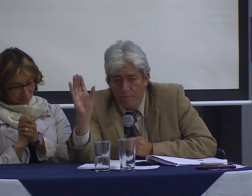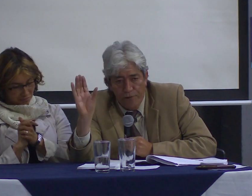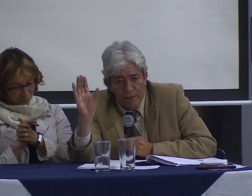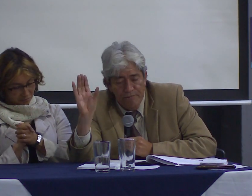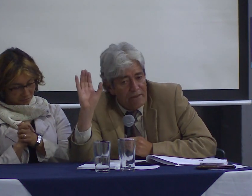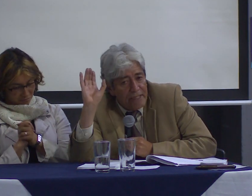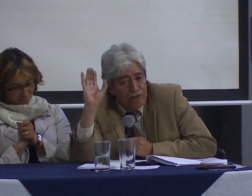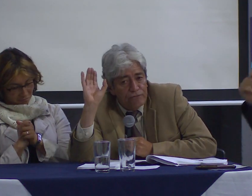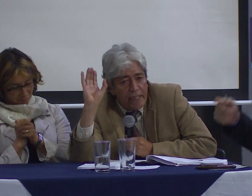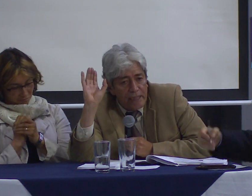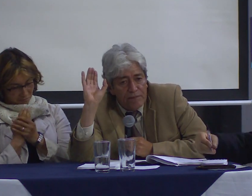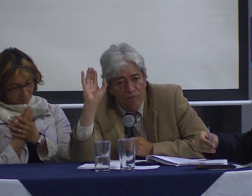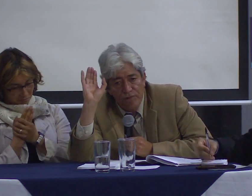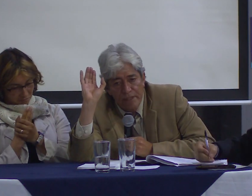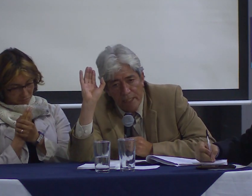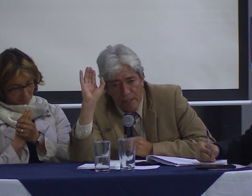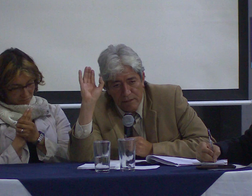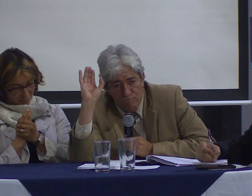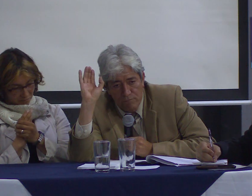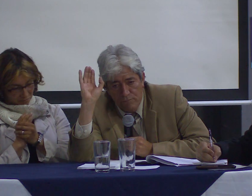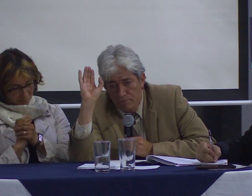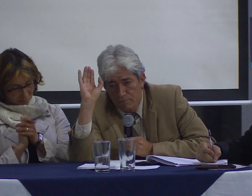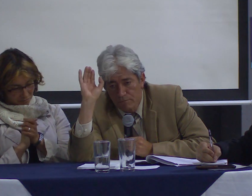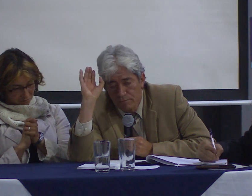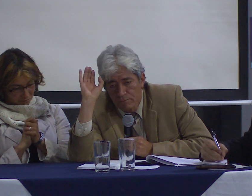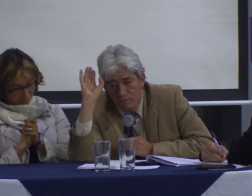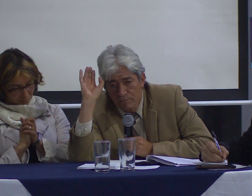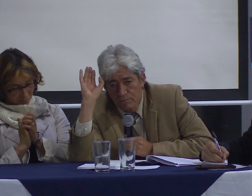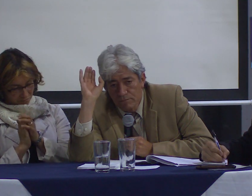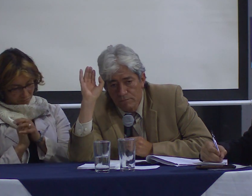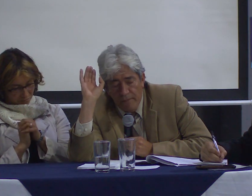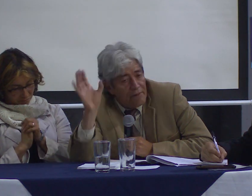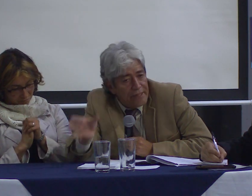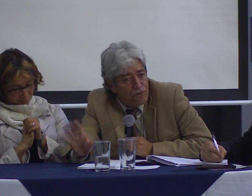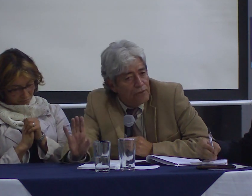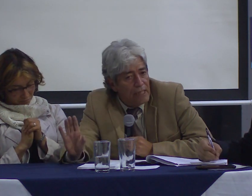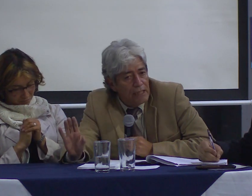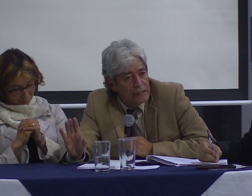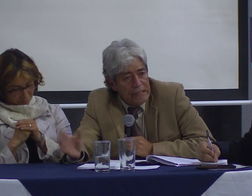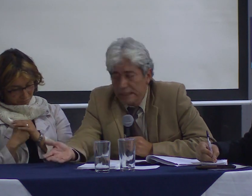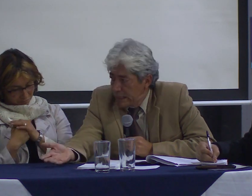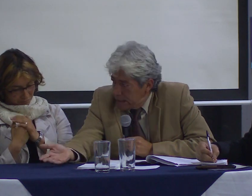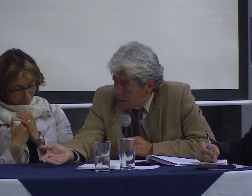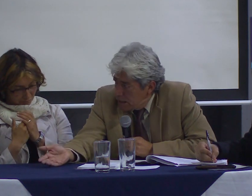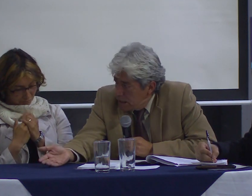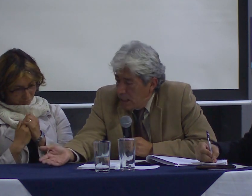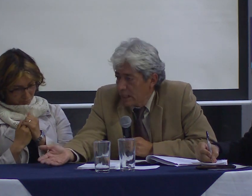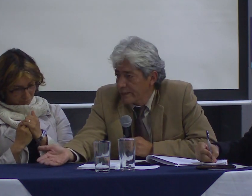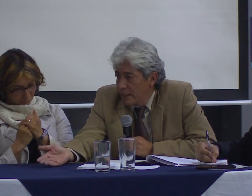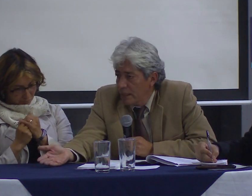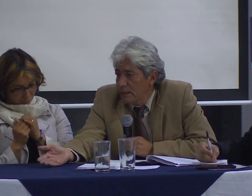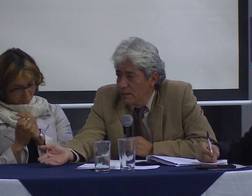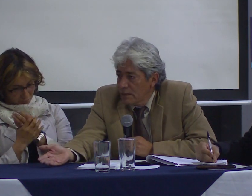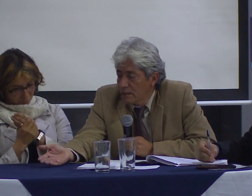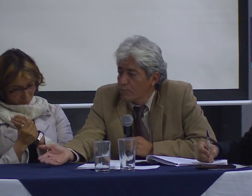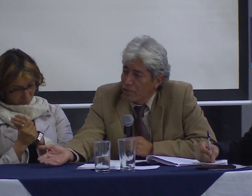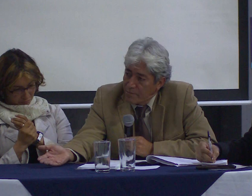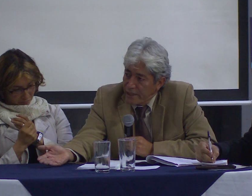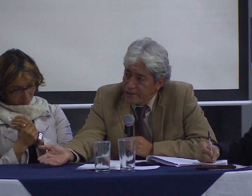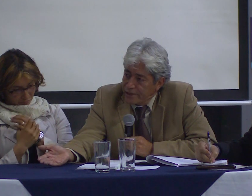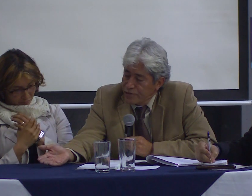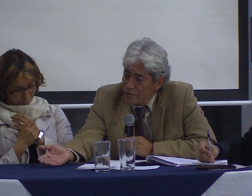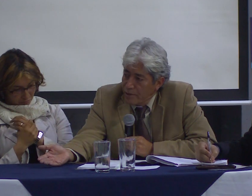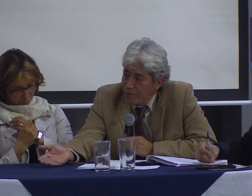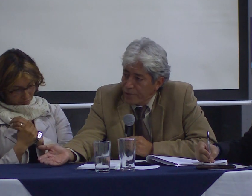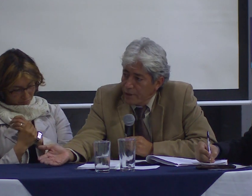posibles deporte había que estudiarlas y profundizarlas para que estudiarlas y ese es la tarea del